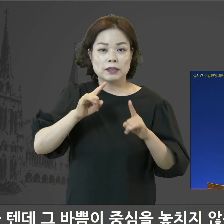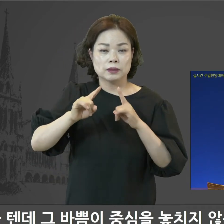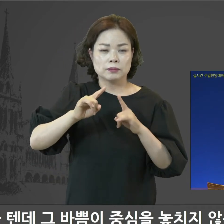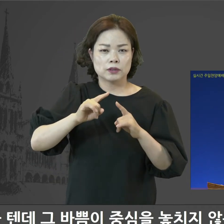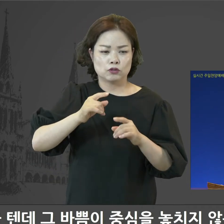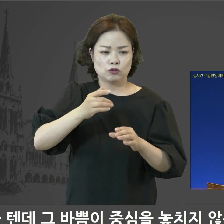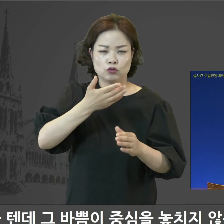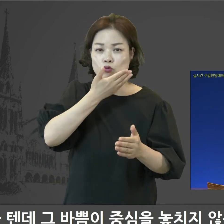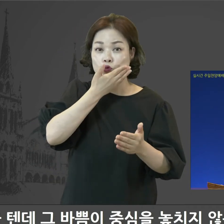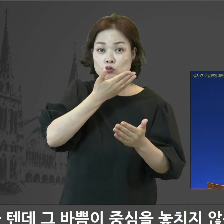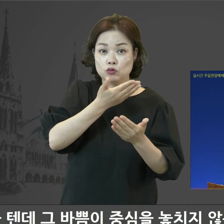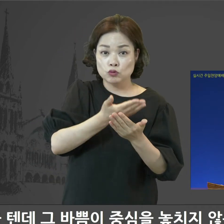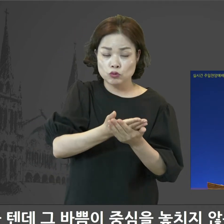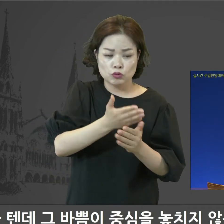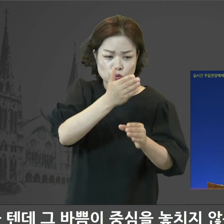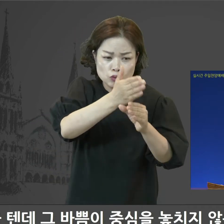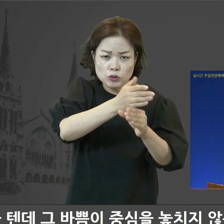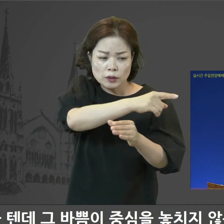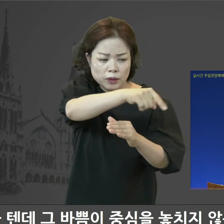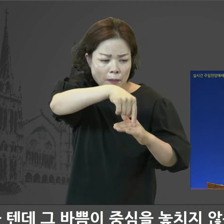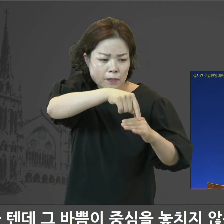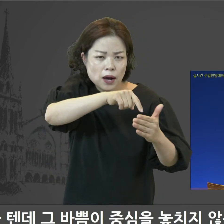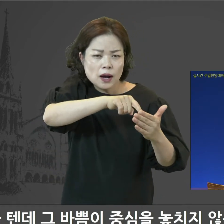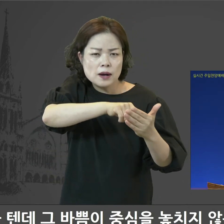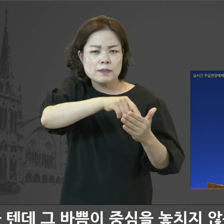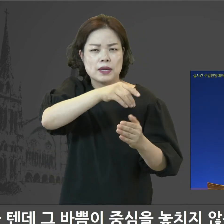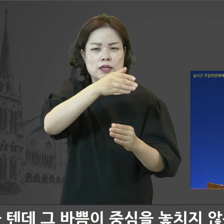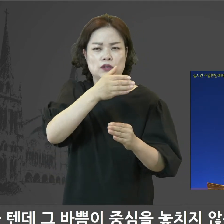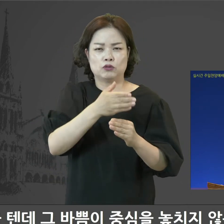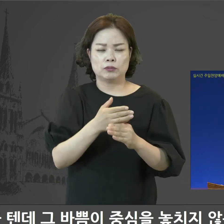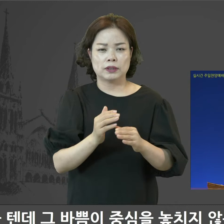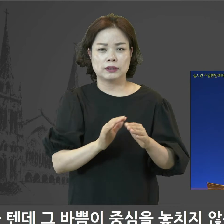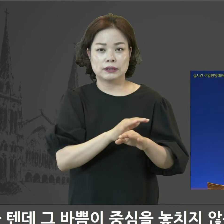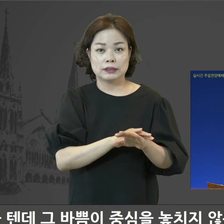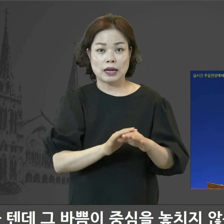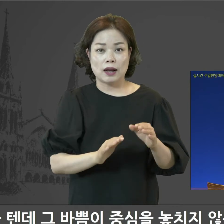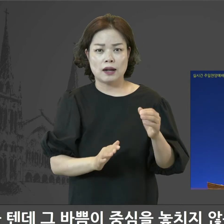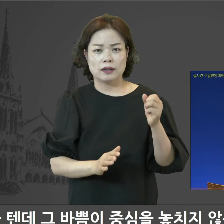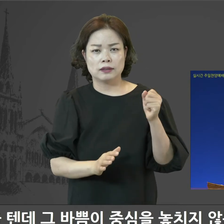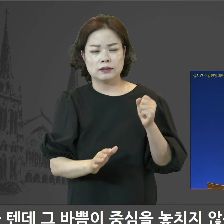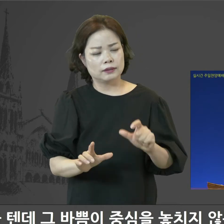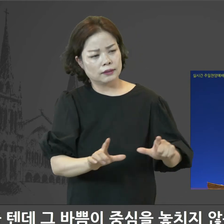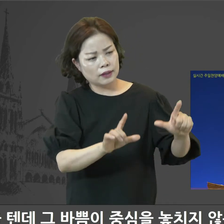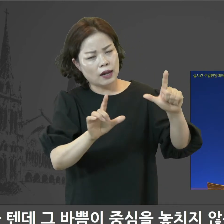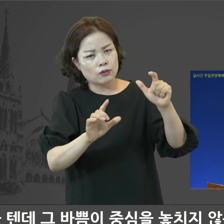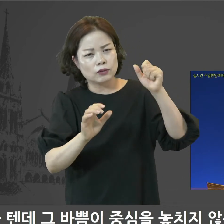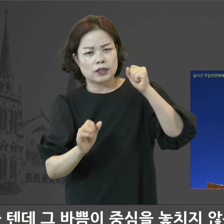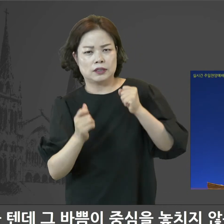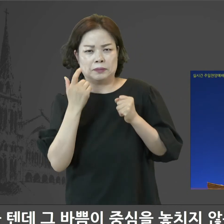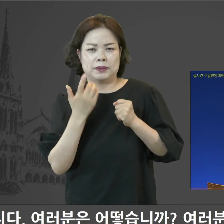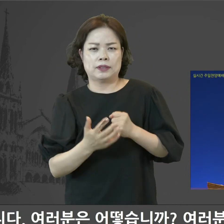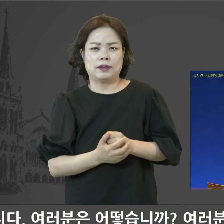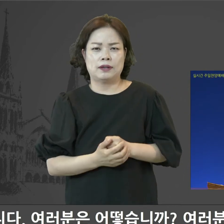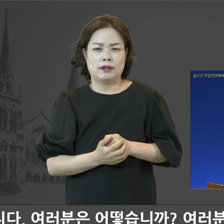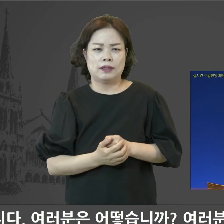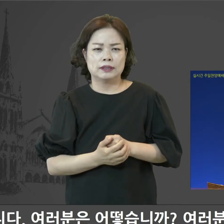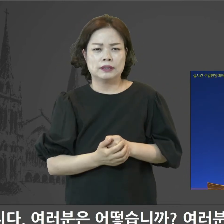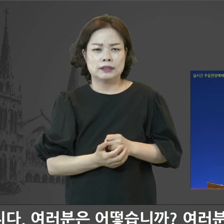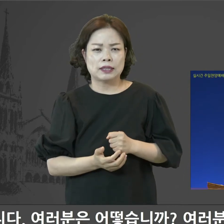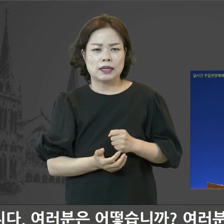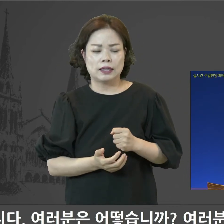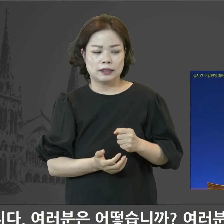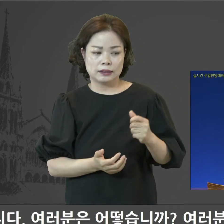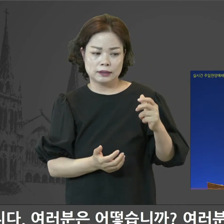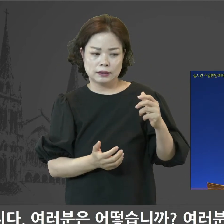제목이 중심인데 과연 여러분들의 마음의 중심을 잘 잡고 살아가고 계십니까? 이 다니엘이